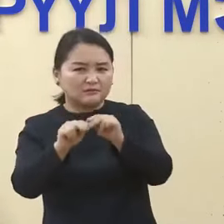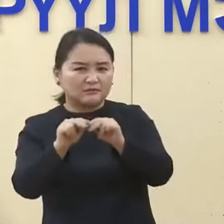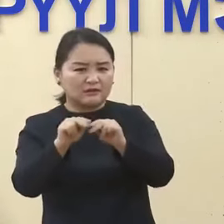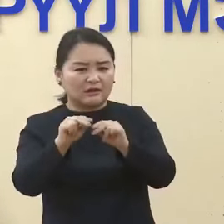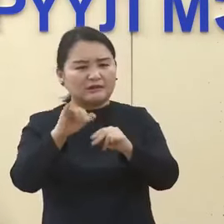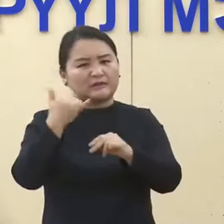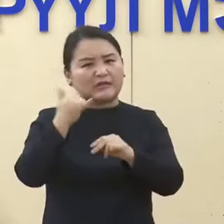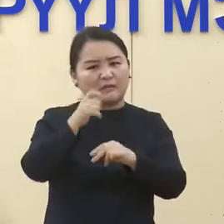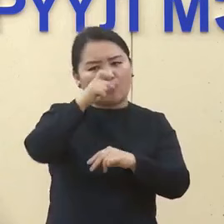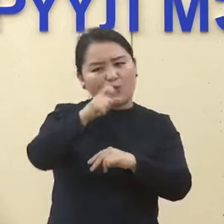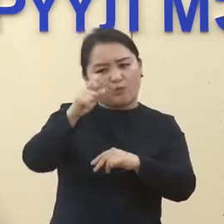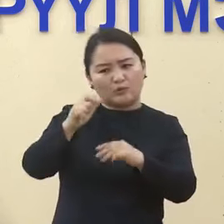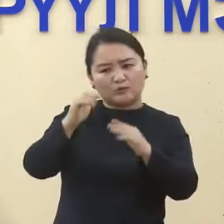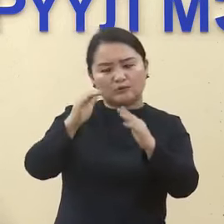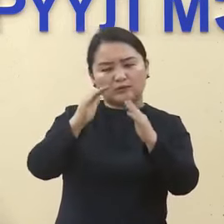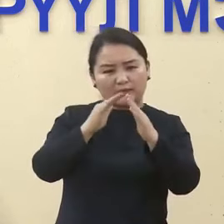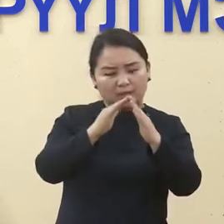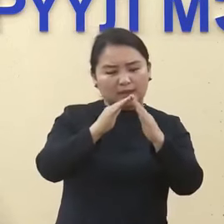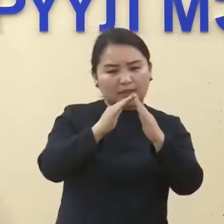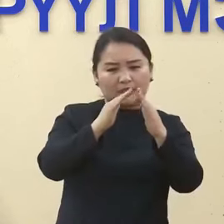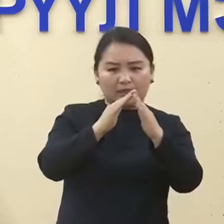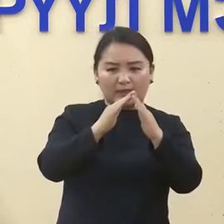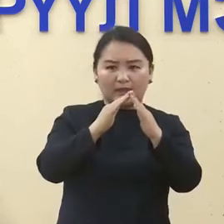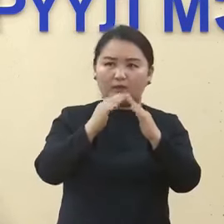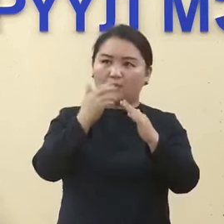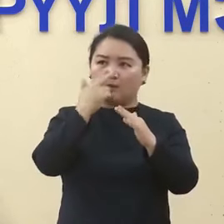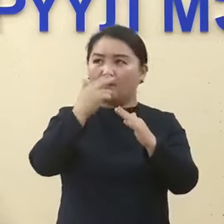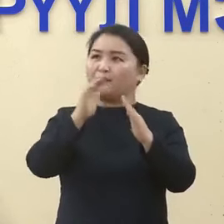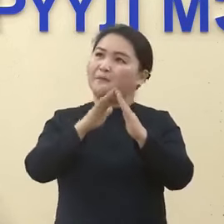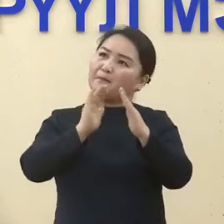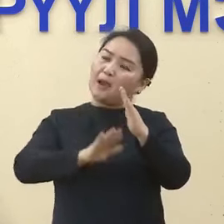За амбуу дарга хариулах уу? Амсалмаа дарга хариулнаа.